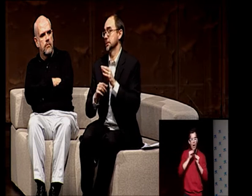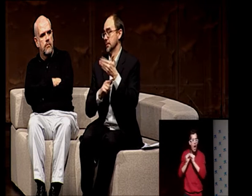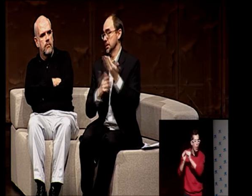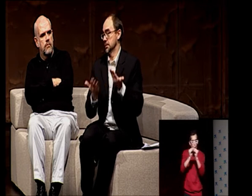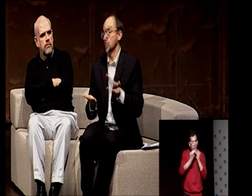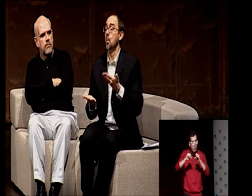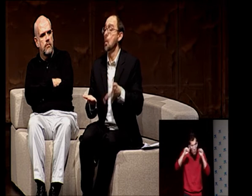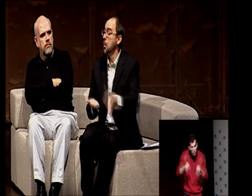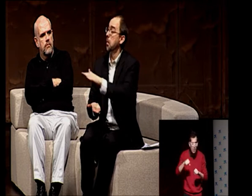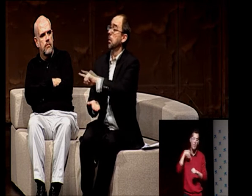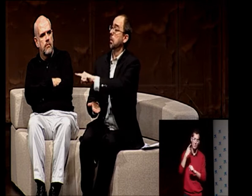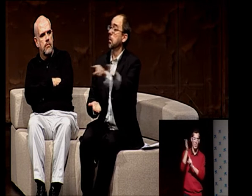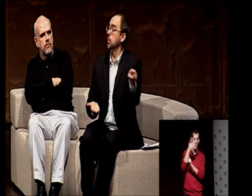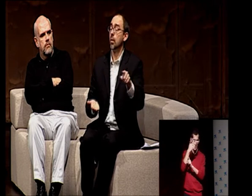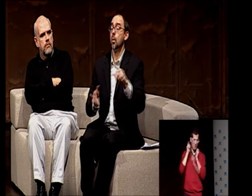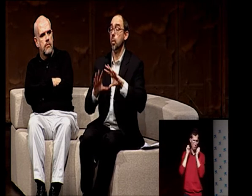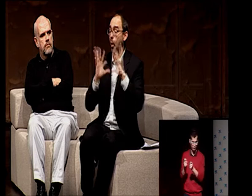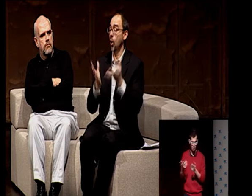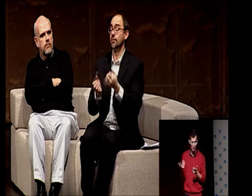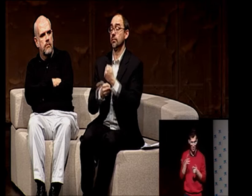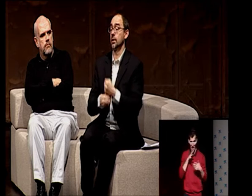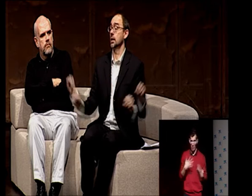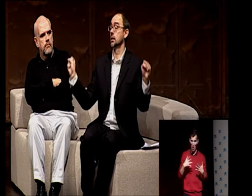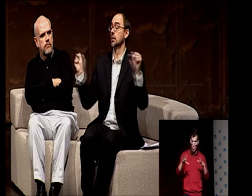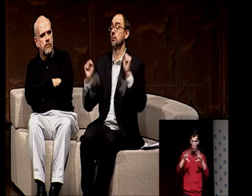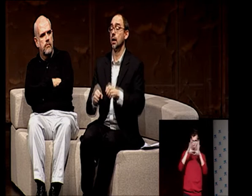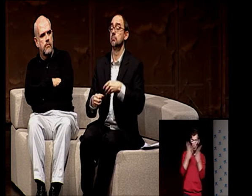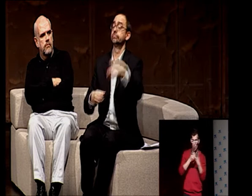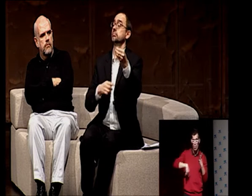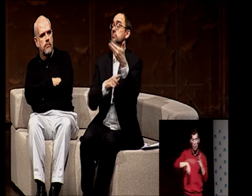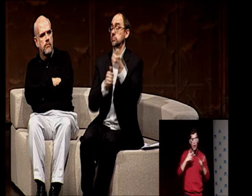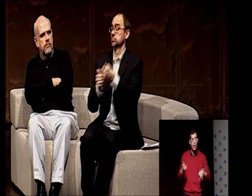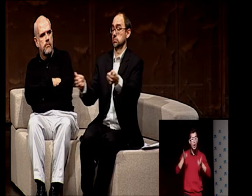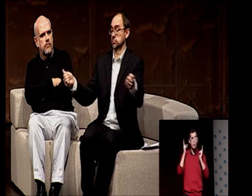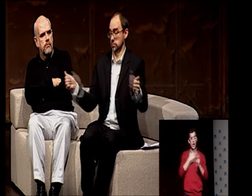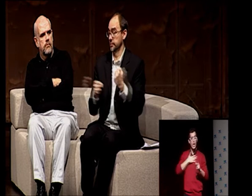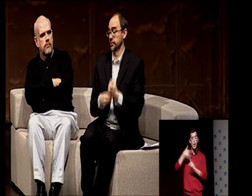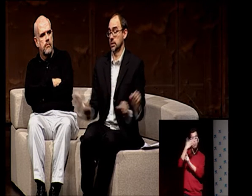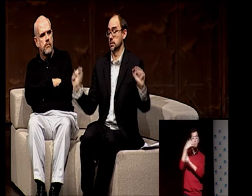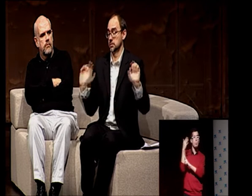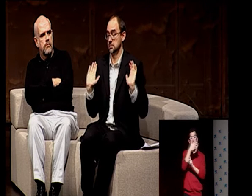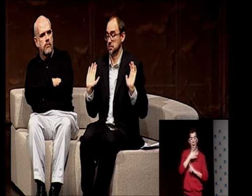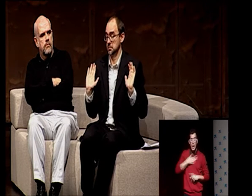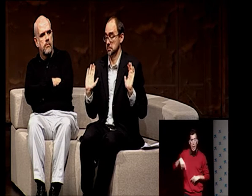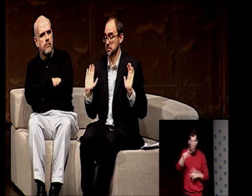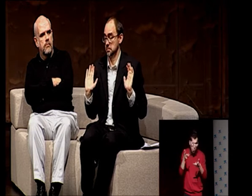yo no lo sé quizás en el próximo congreso mundial en Turquía podamos debatir esto pero lo que es en la actualidad